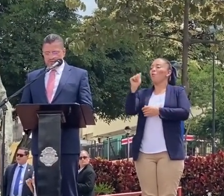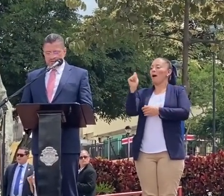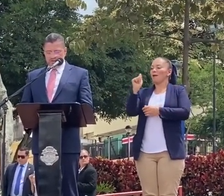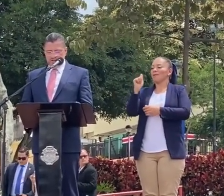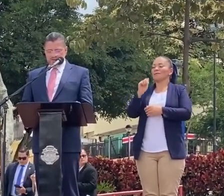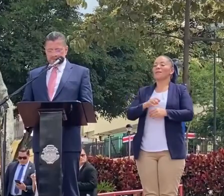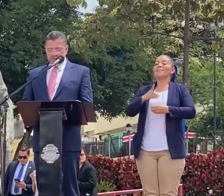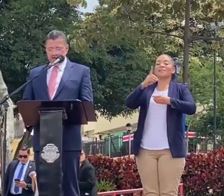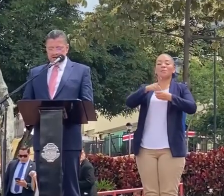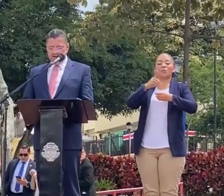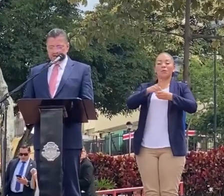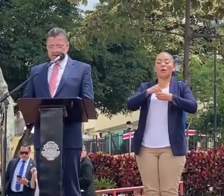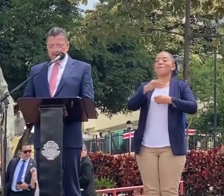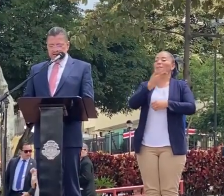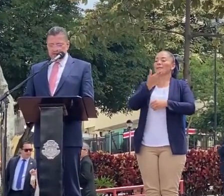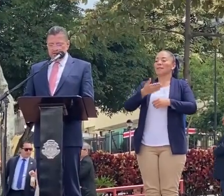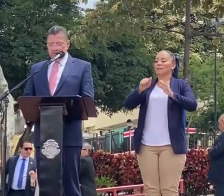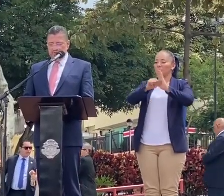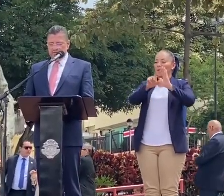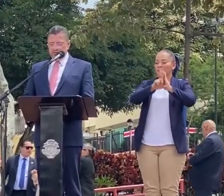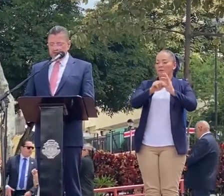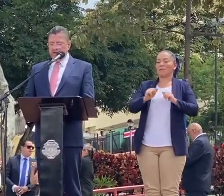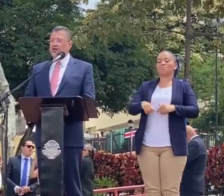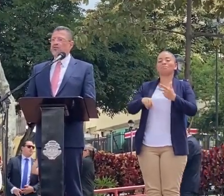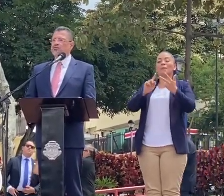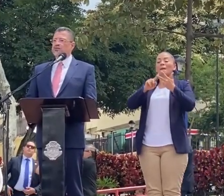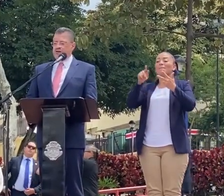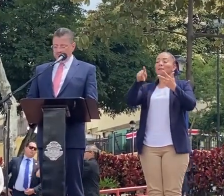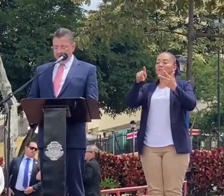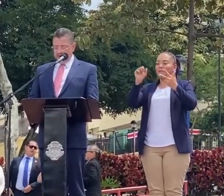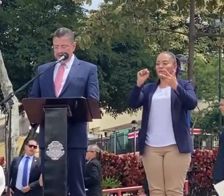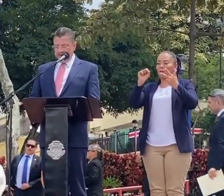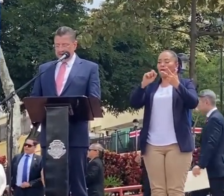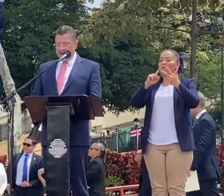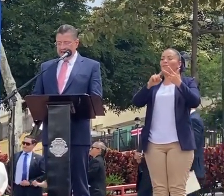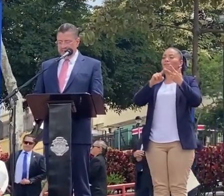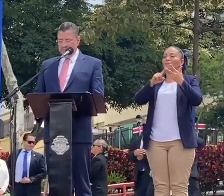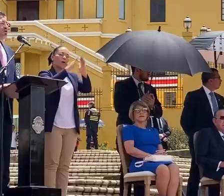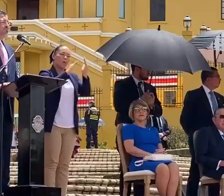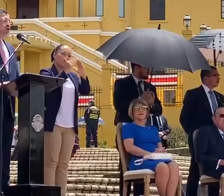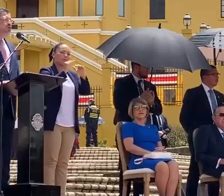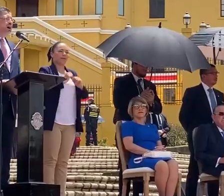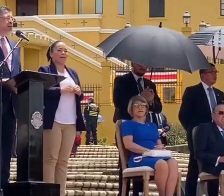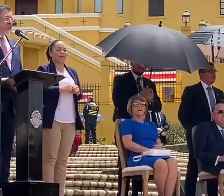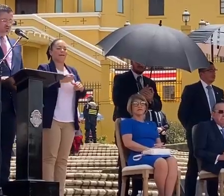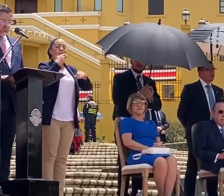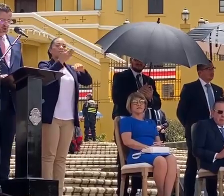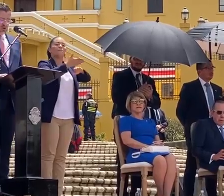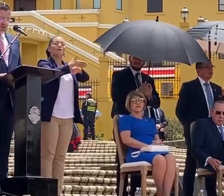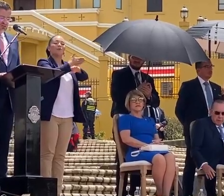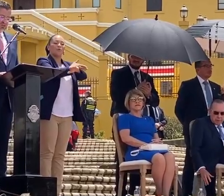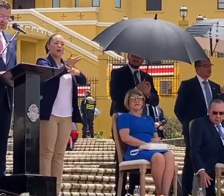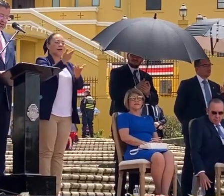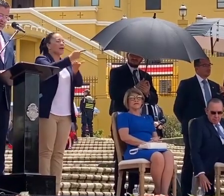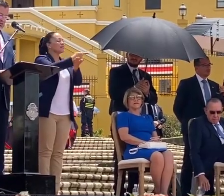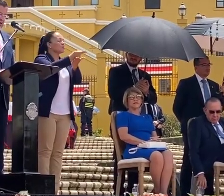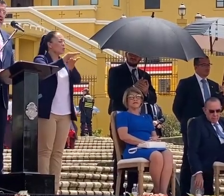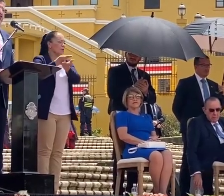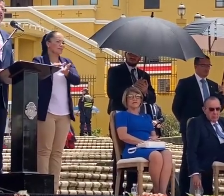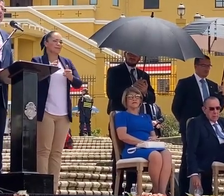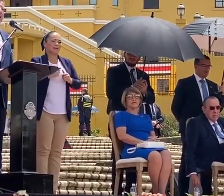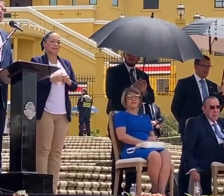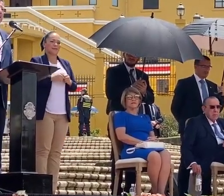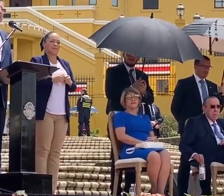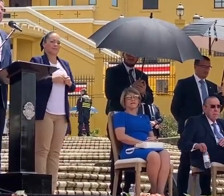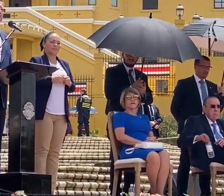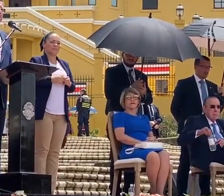diputado presidente de la Asamblea, doña Patricia Solano, magistrada. Con mejorar sus provincias,